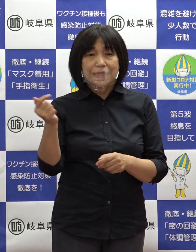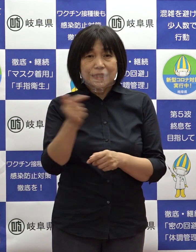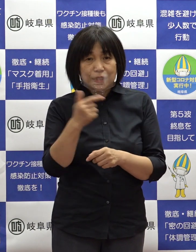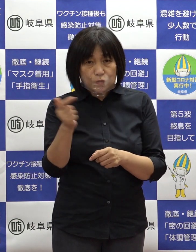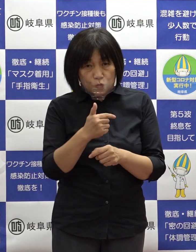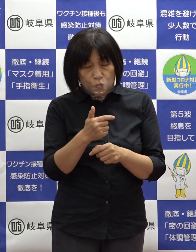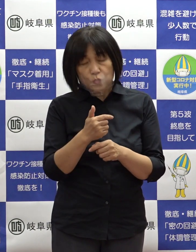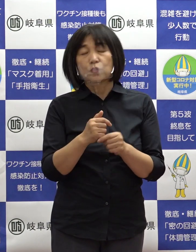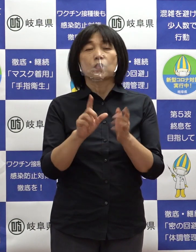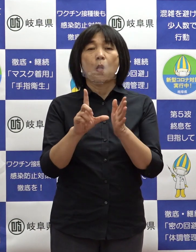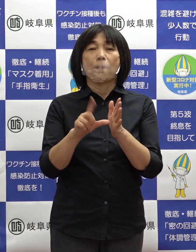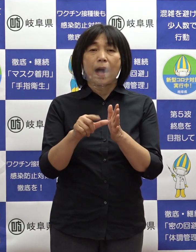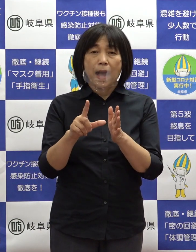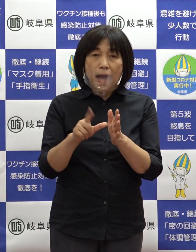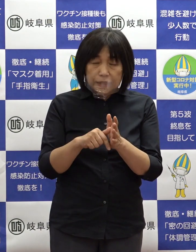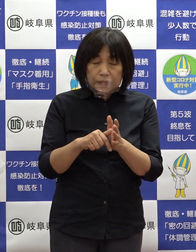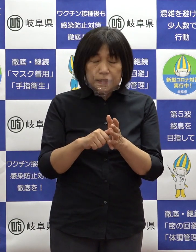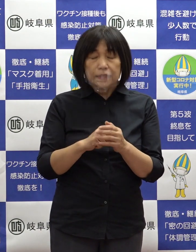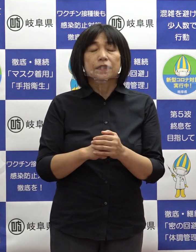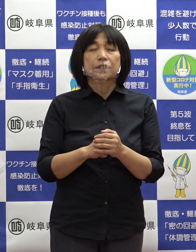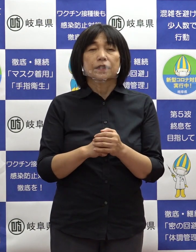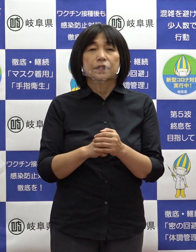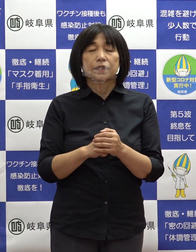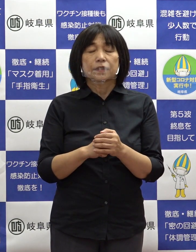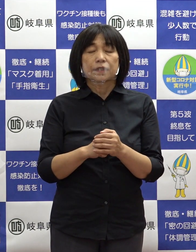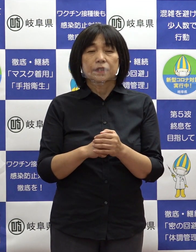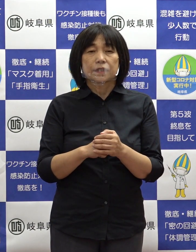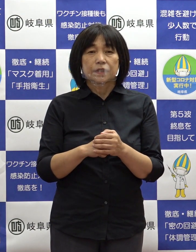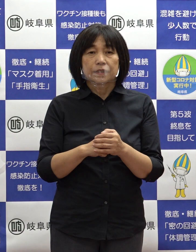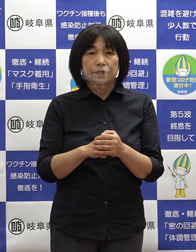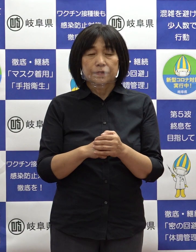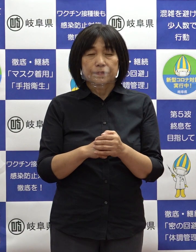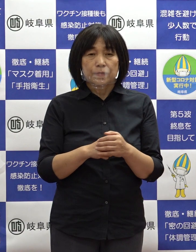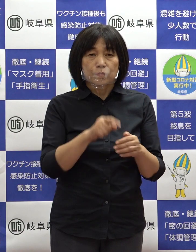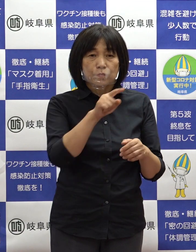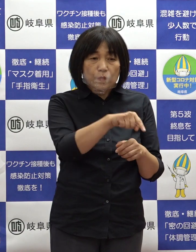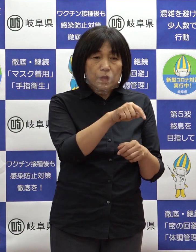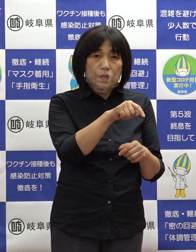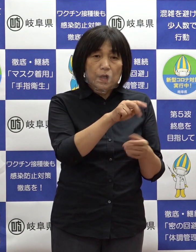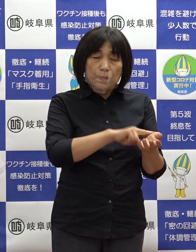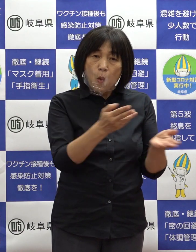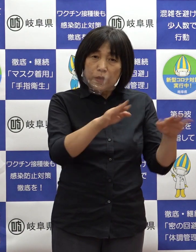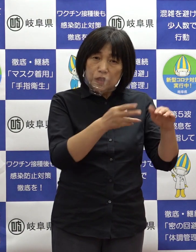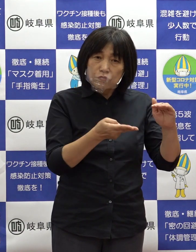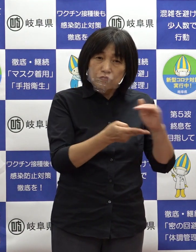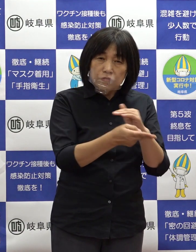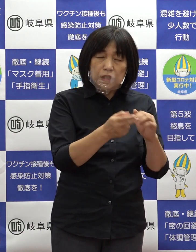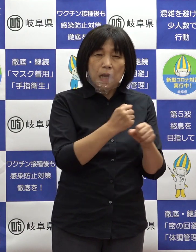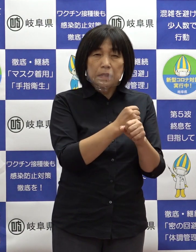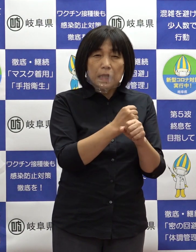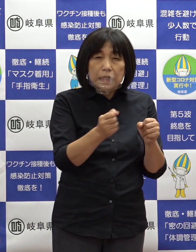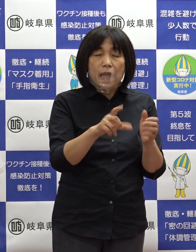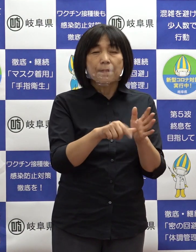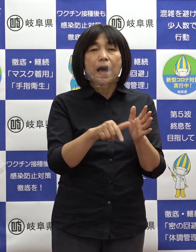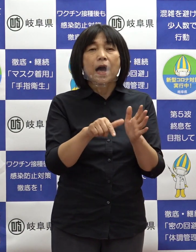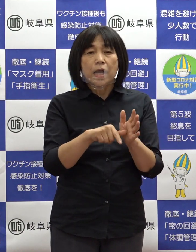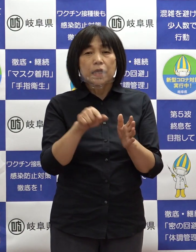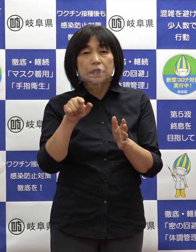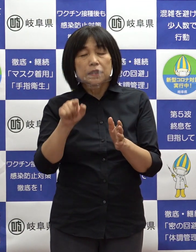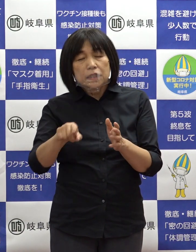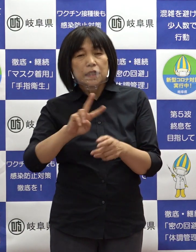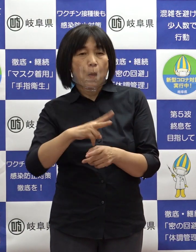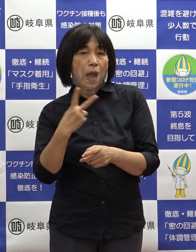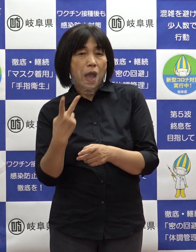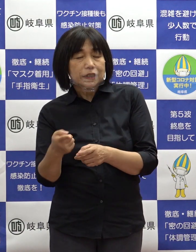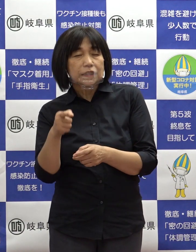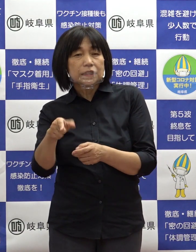態とか急場をなんとかしのいでいくために有効に使っていきたいと、そういう施設としてまあ持